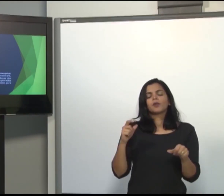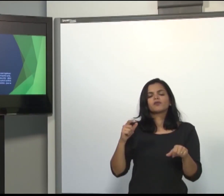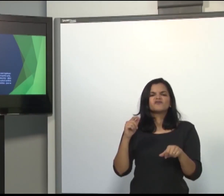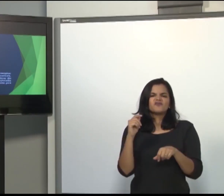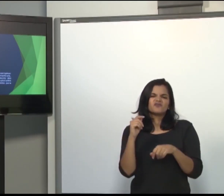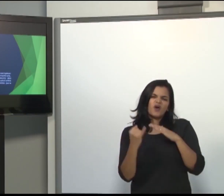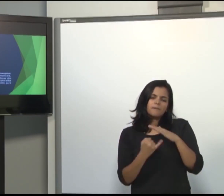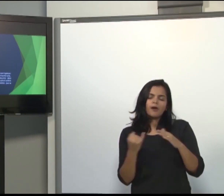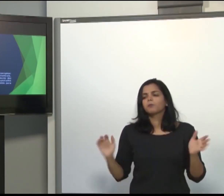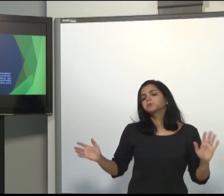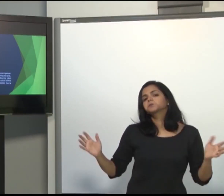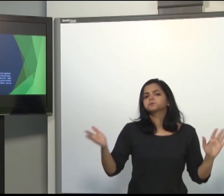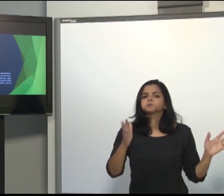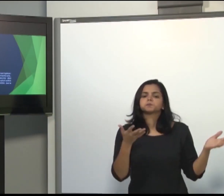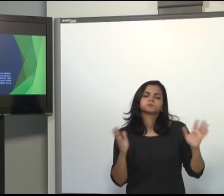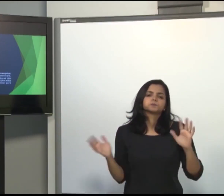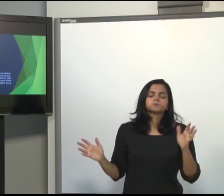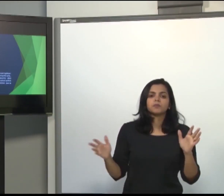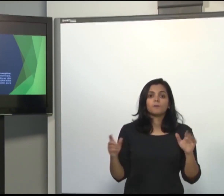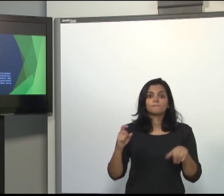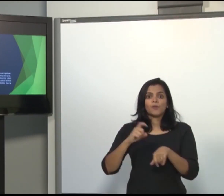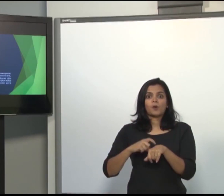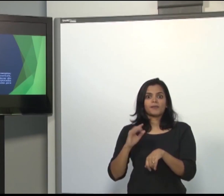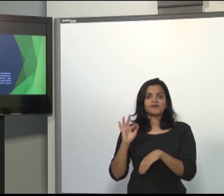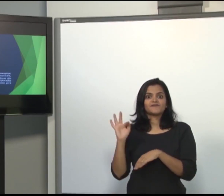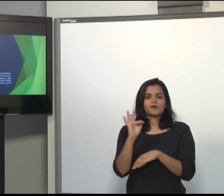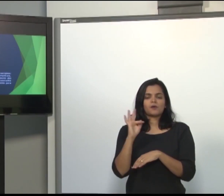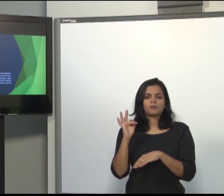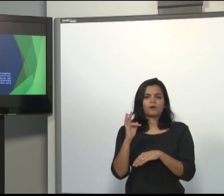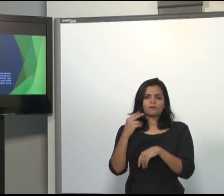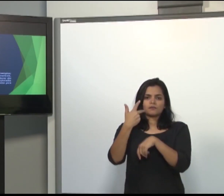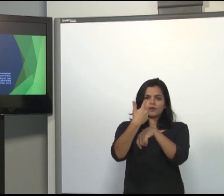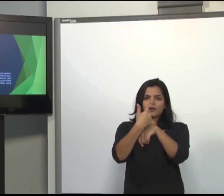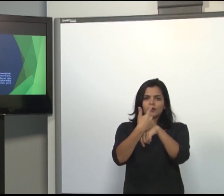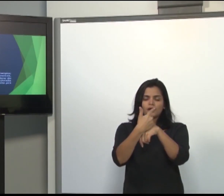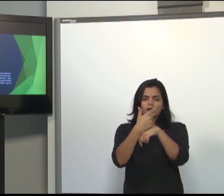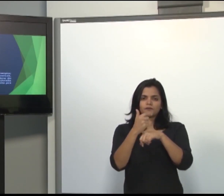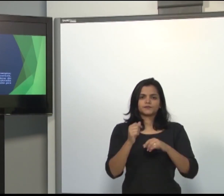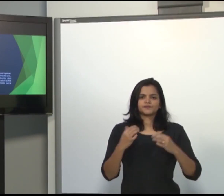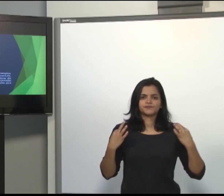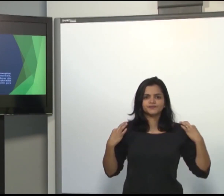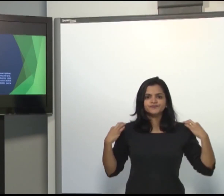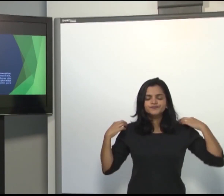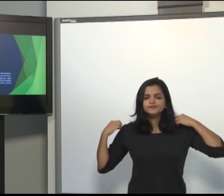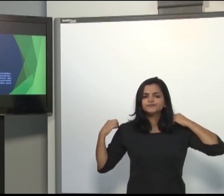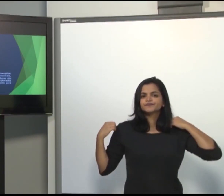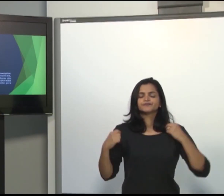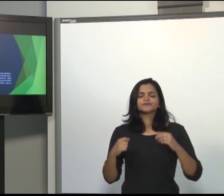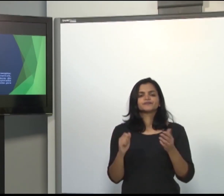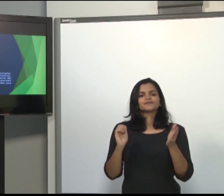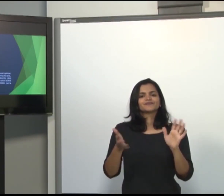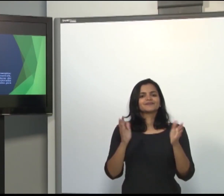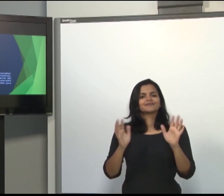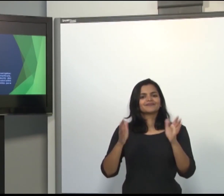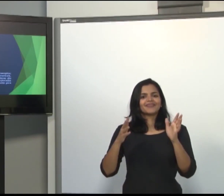produzir a língua de sinais, quer seja de forma escrita, porque informalmente ele já